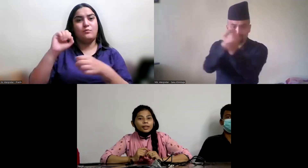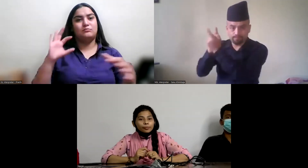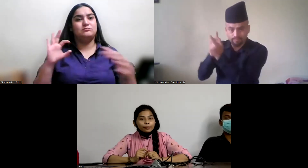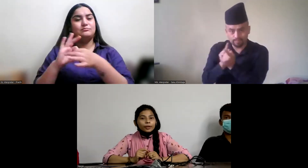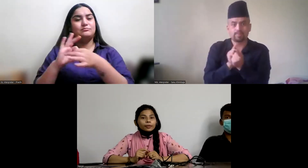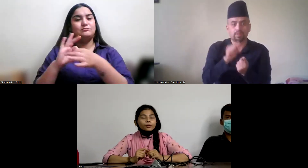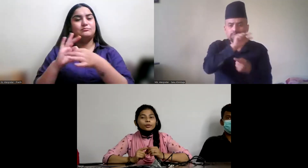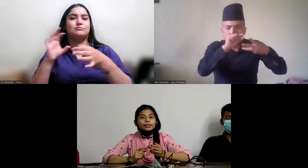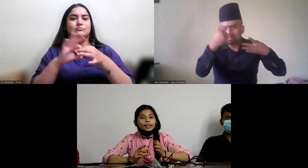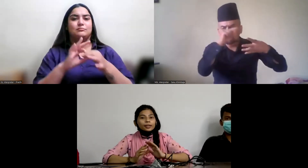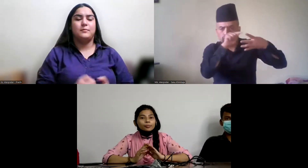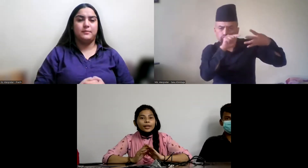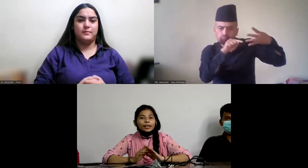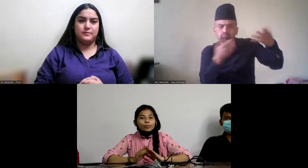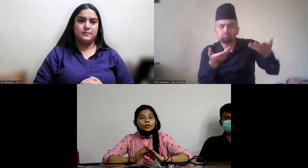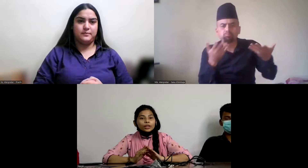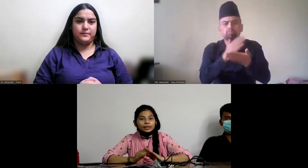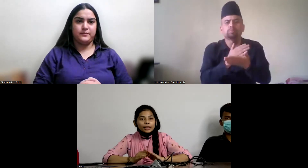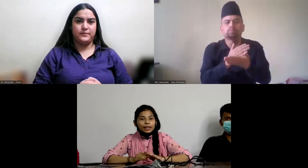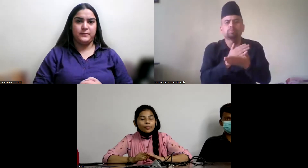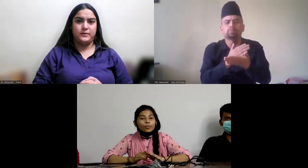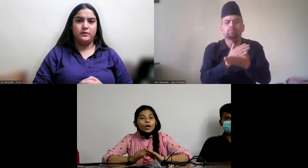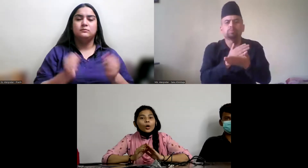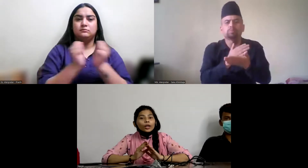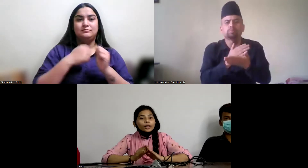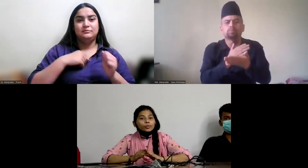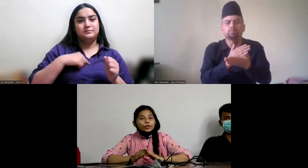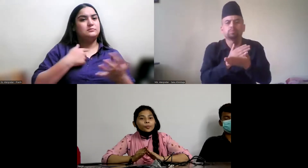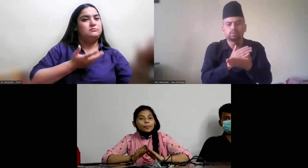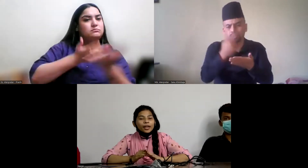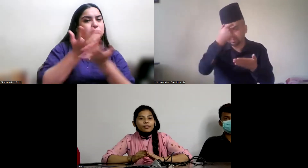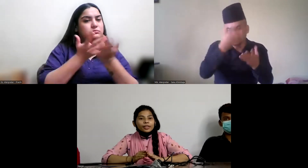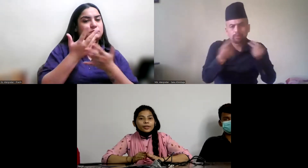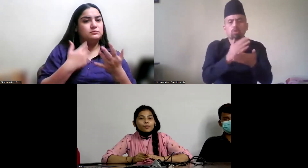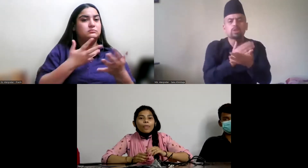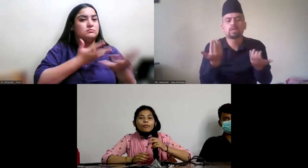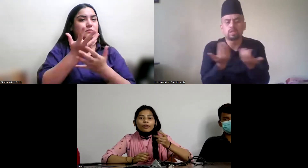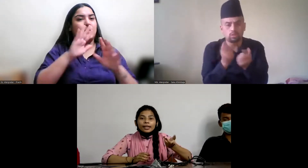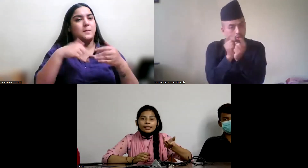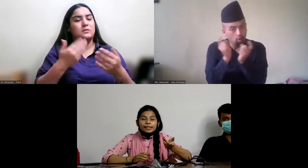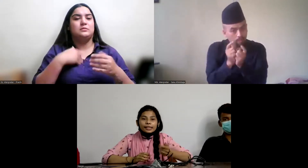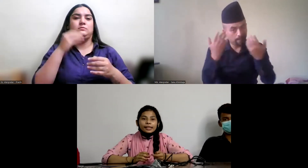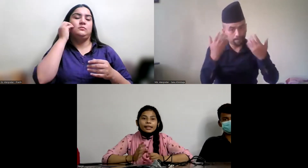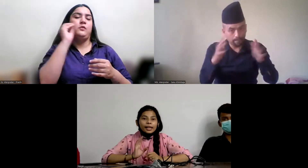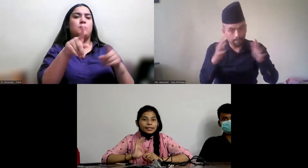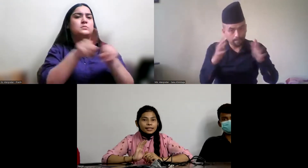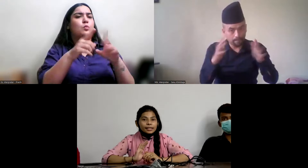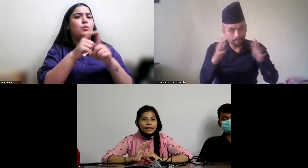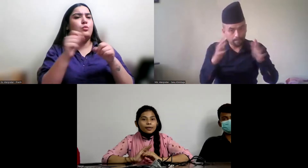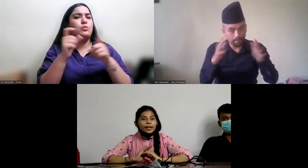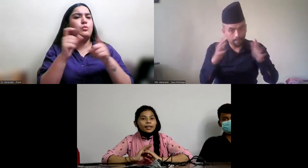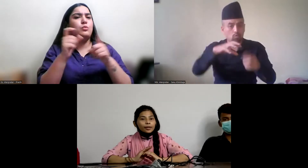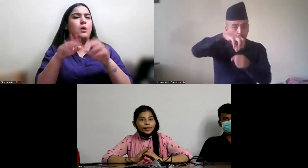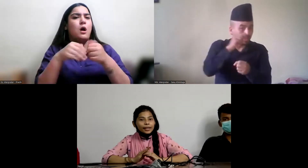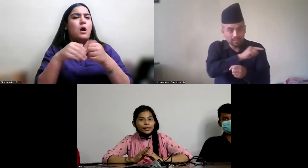पर उनके साथ इन परिणामों को साझा किया और इन मुद्दों पर पैरवी की। वार्ड स्तर से लेकर राज्य स्तर